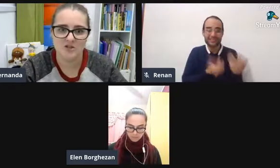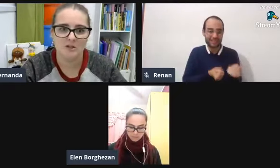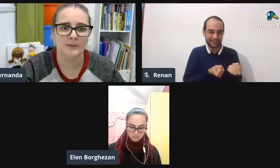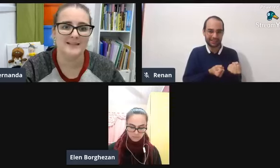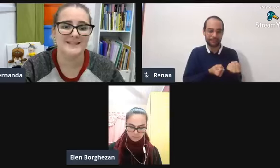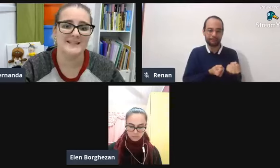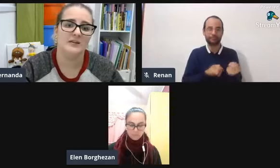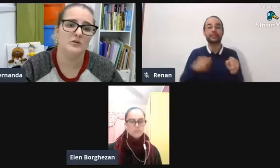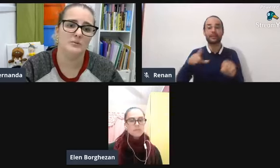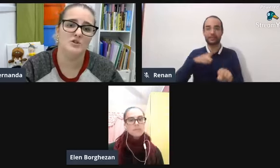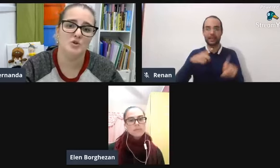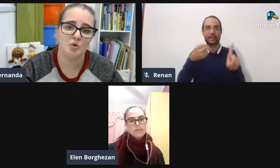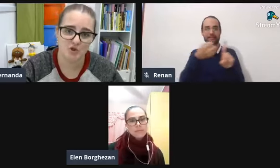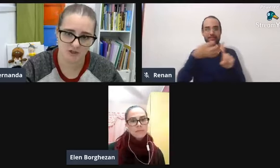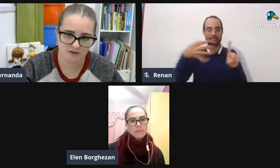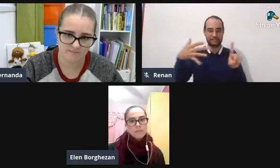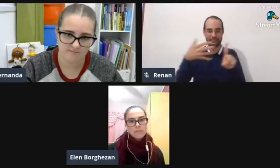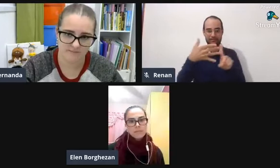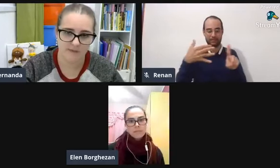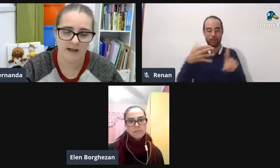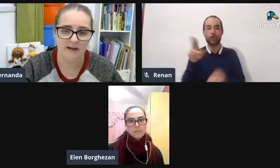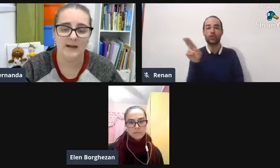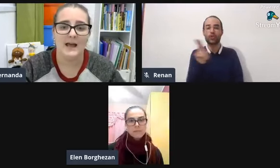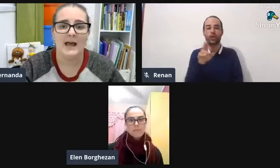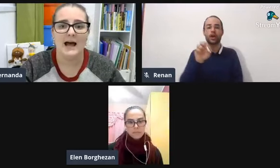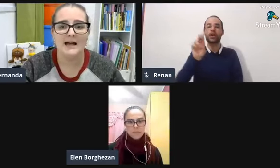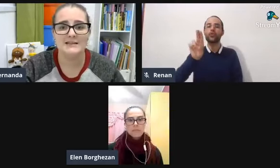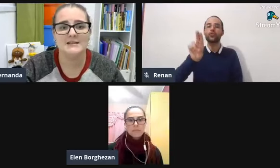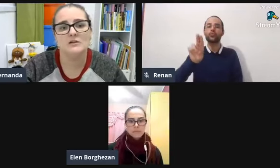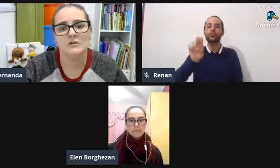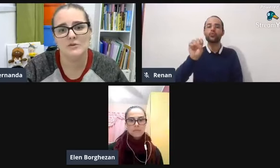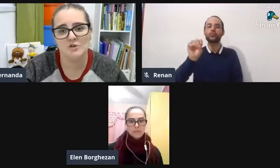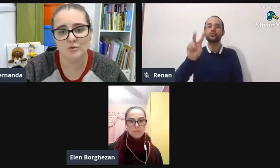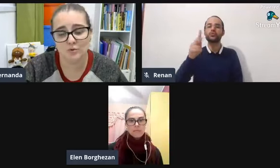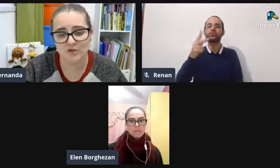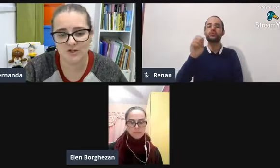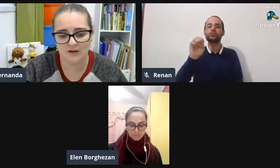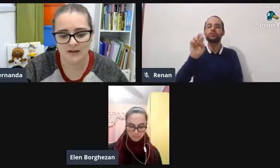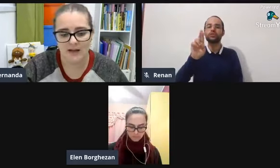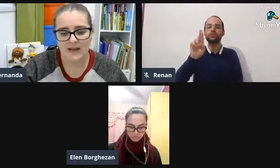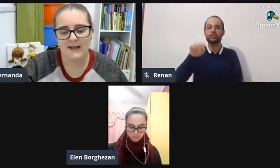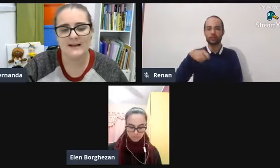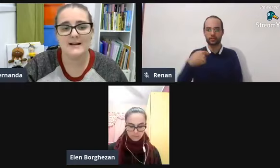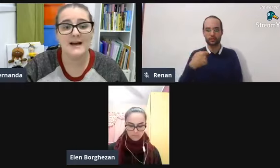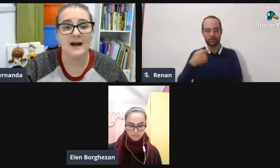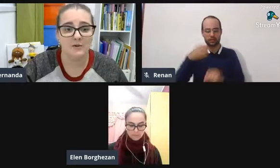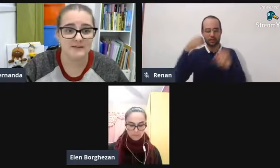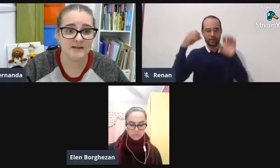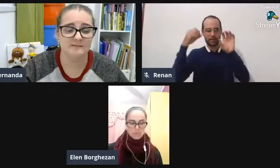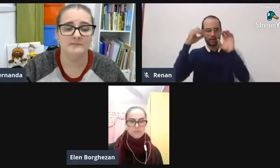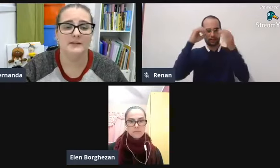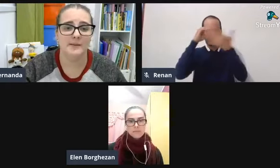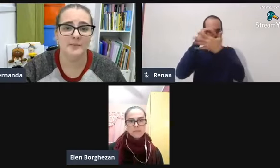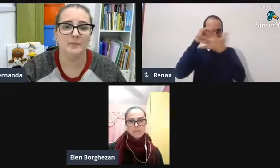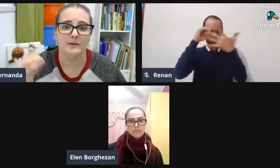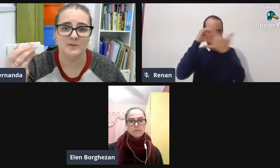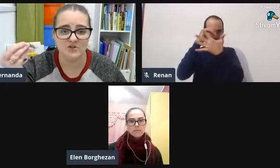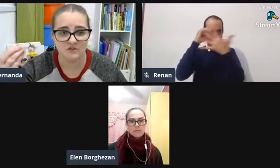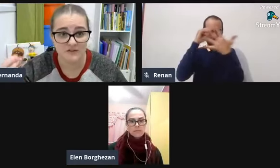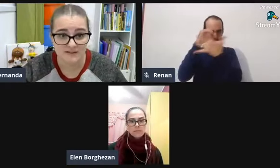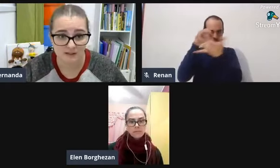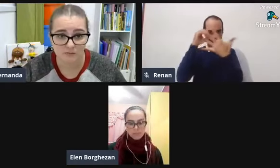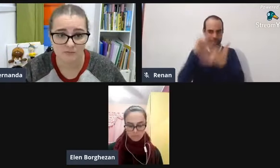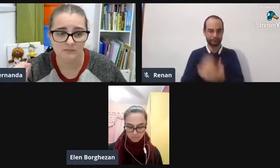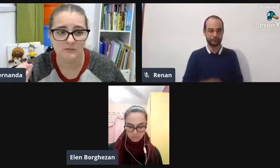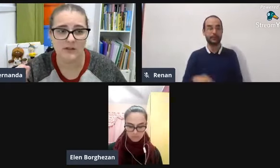que se chama síndrome de Usher, né? A síndrome de Usher, ela causa, né, problemas